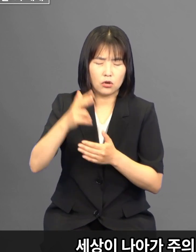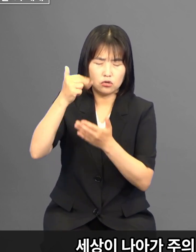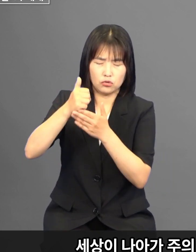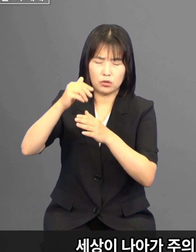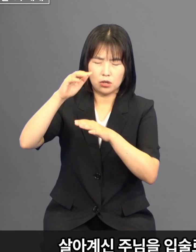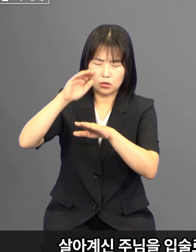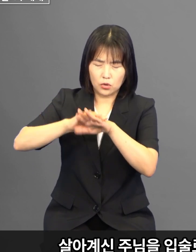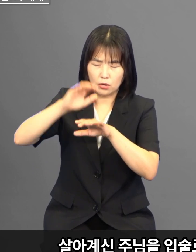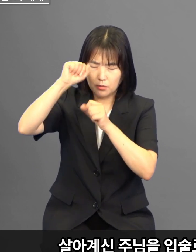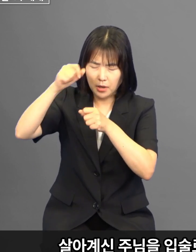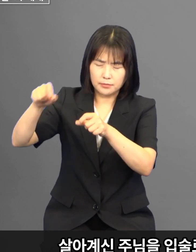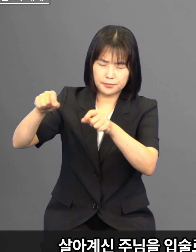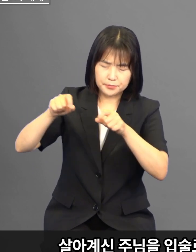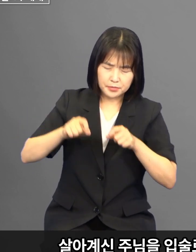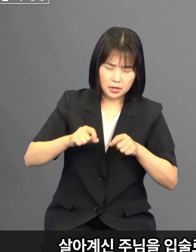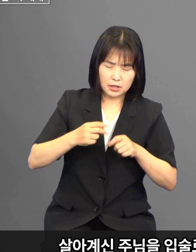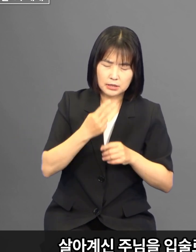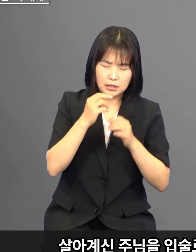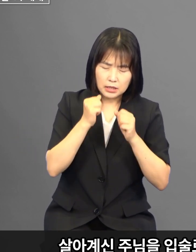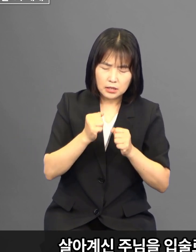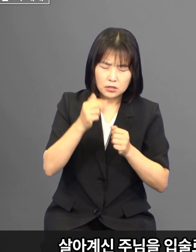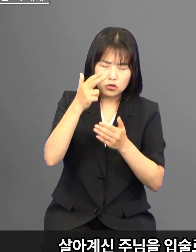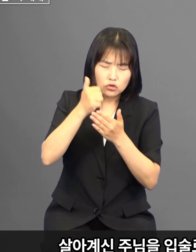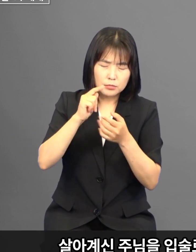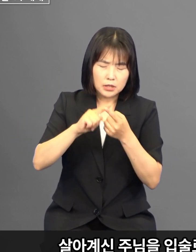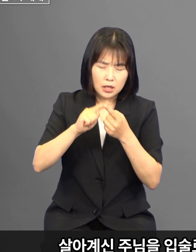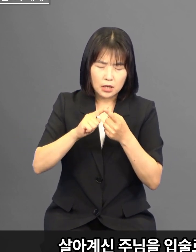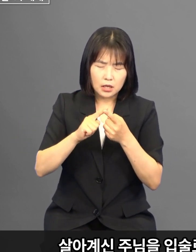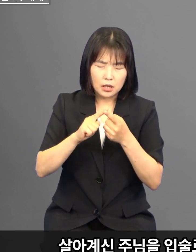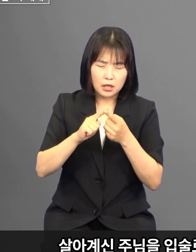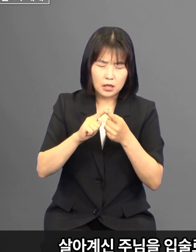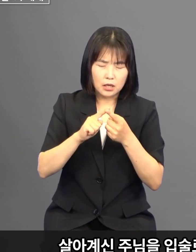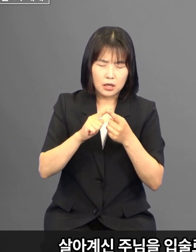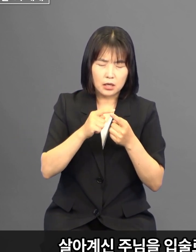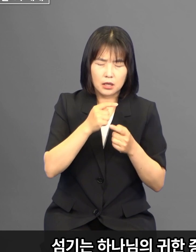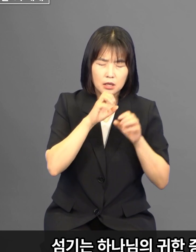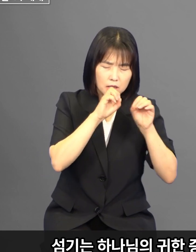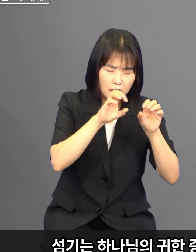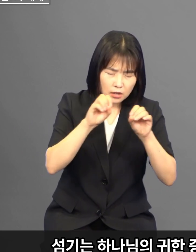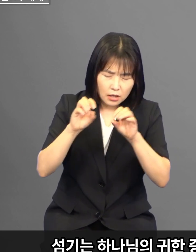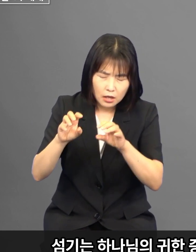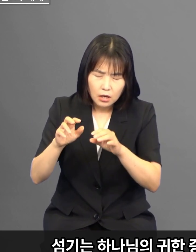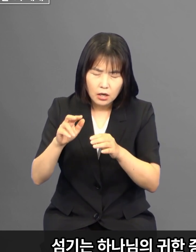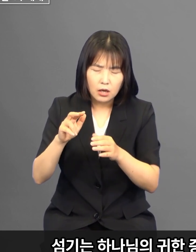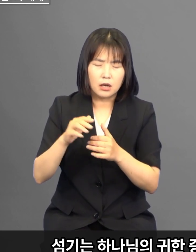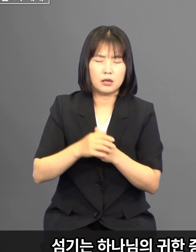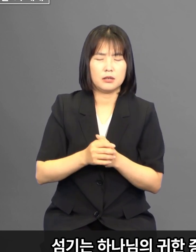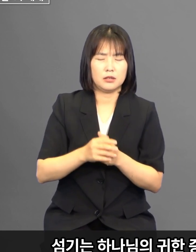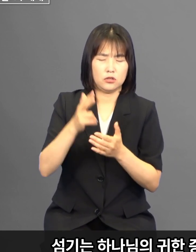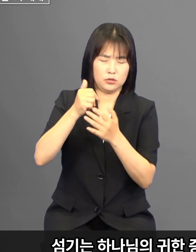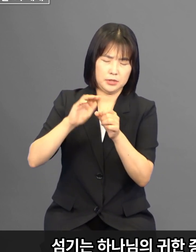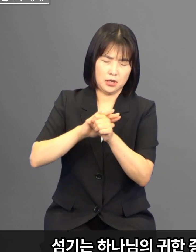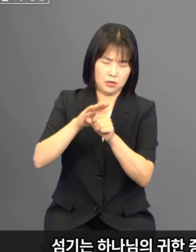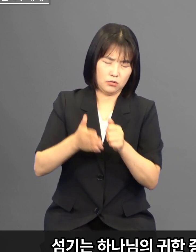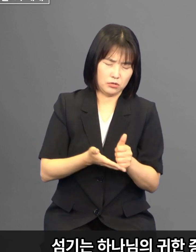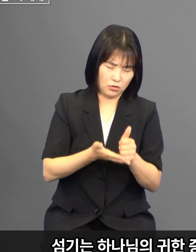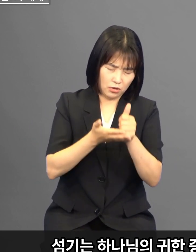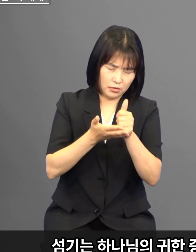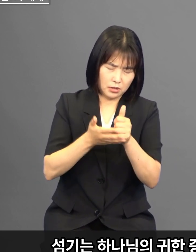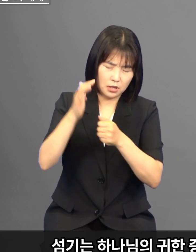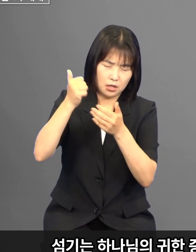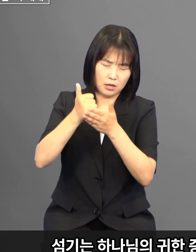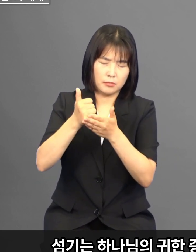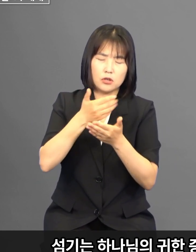되어 살아계신 주님을 입술로 증언하며 주의 손으로 사랑하며 섬기는 하나님의 귀한